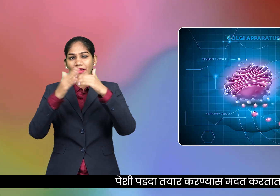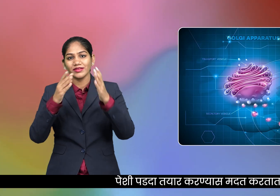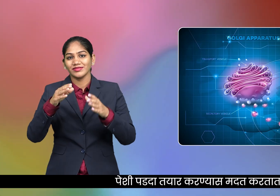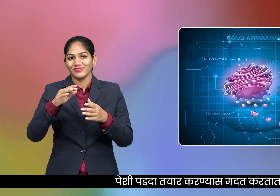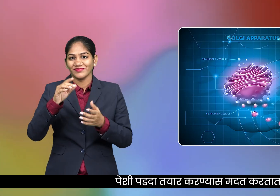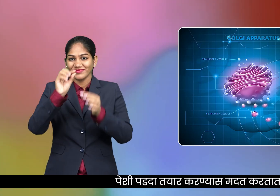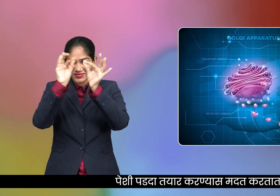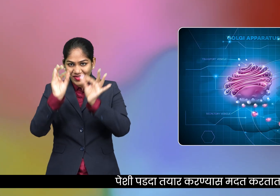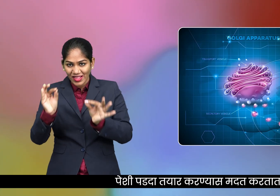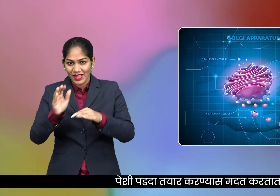करतात.